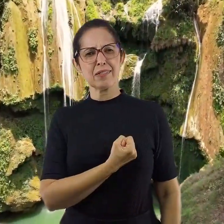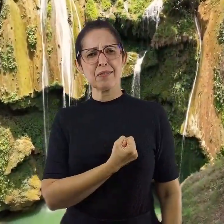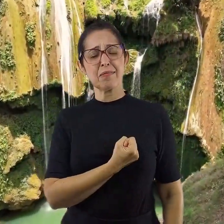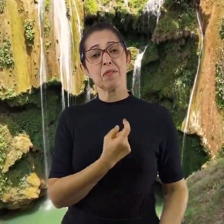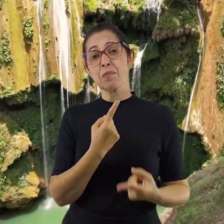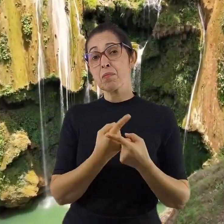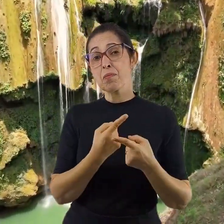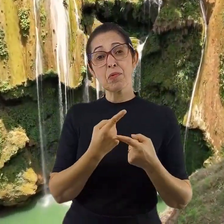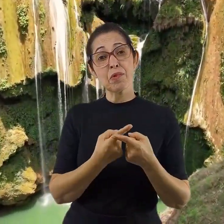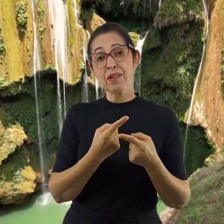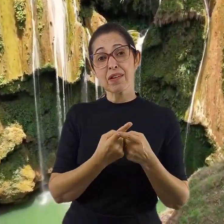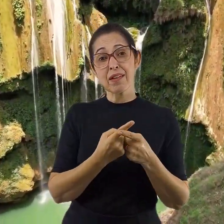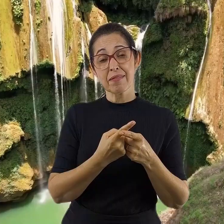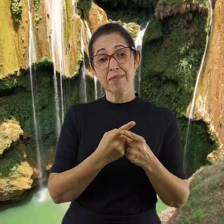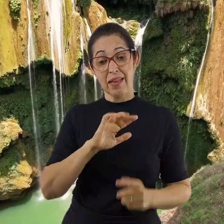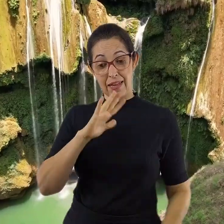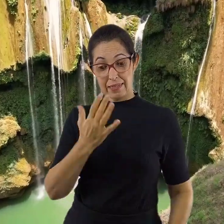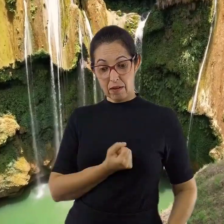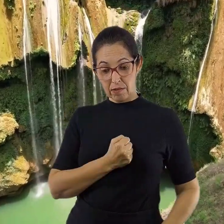processo da salvação vem de Deus.